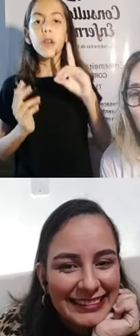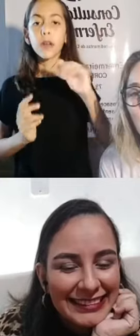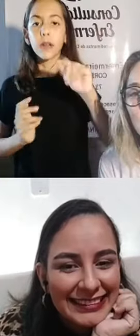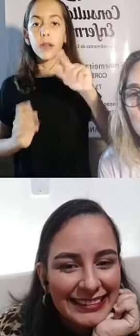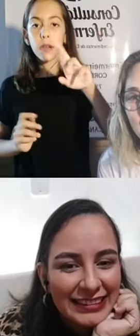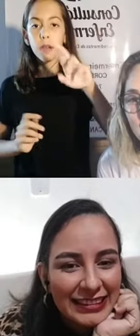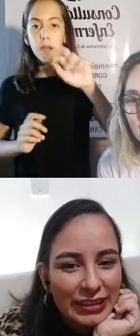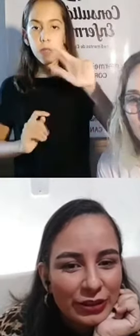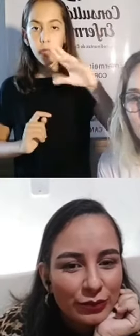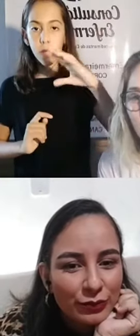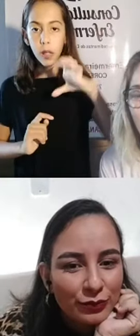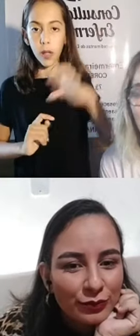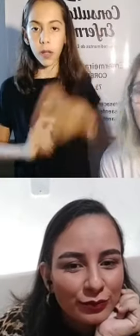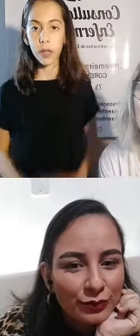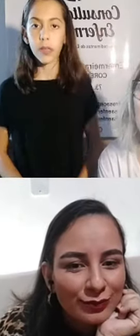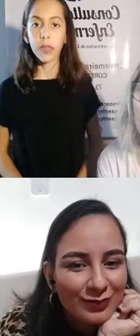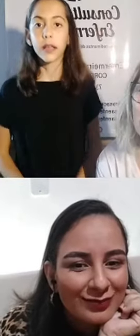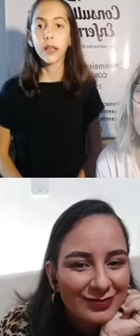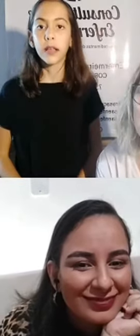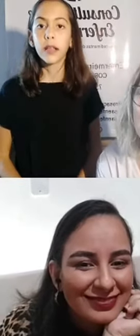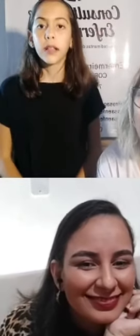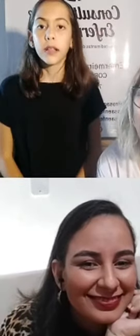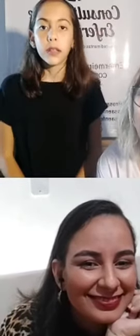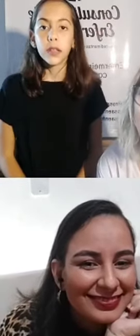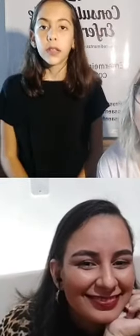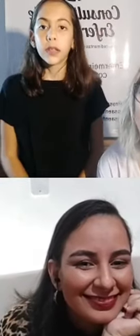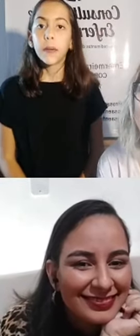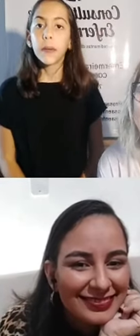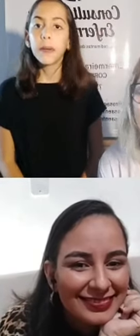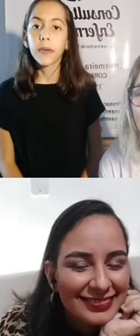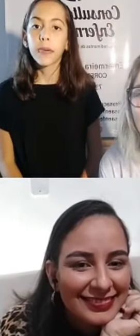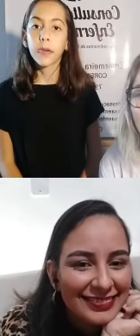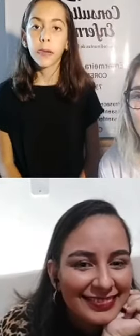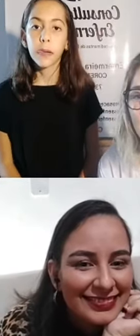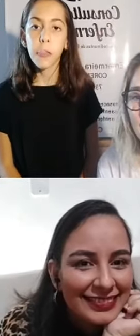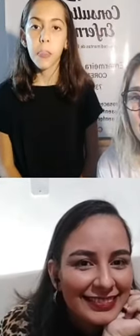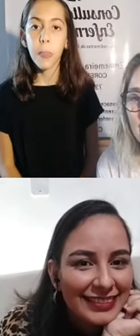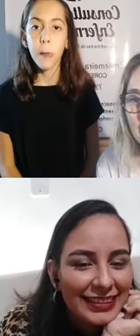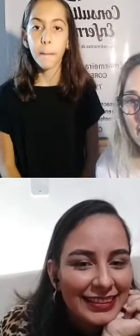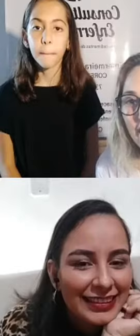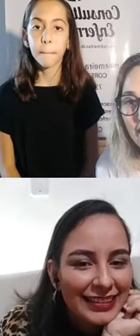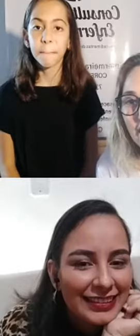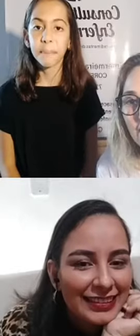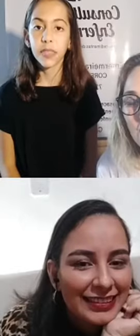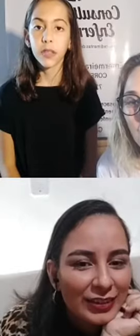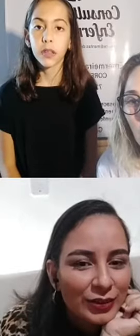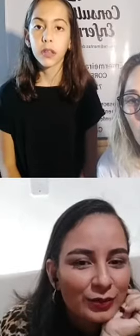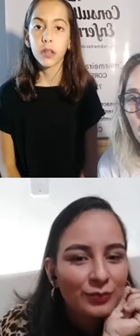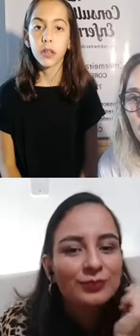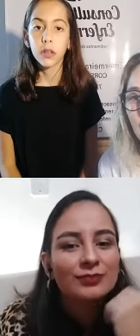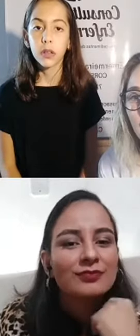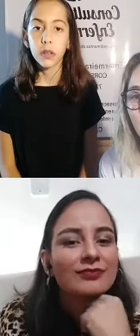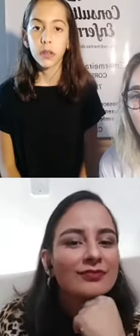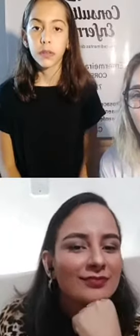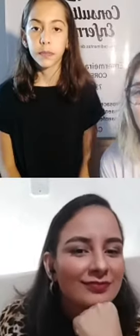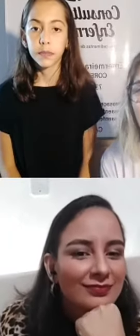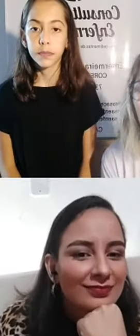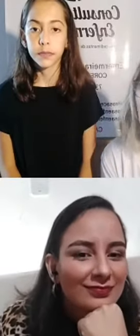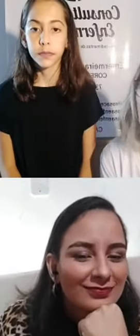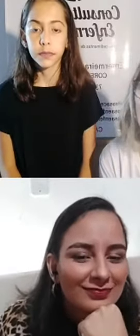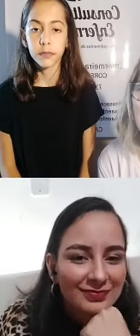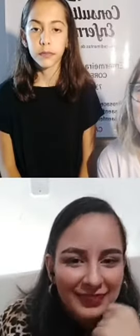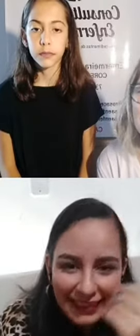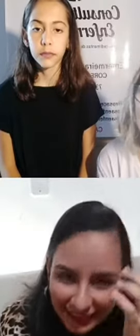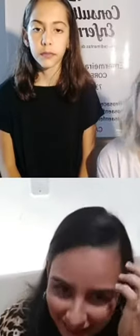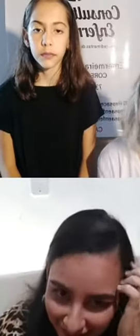a sua apresentação, nos dizendo quem é você, certo? Tem tanta gente aí que nos acompanha, fique